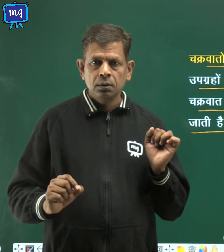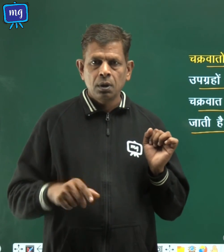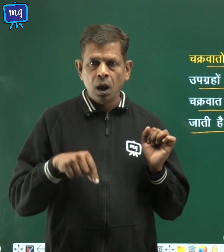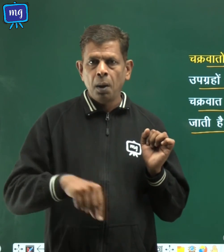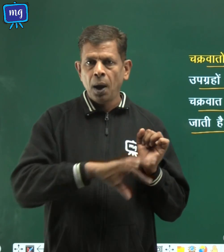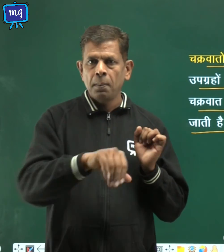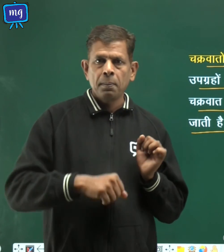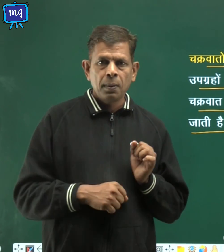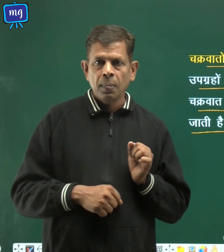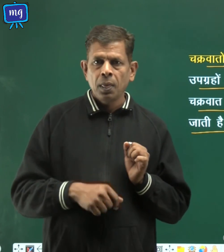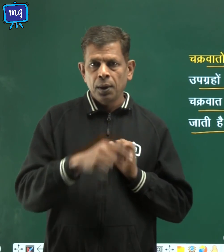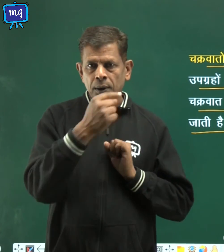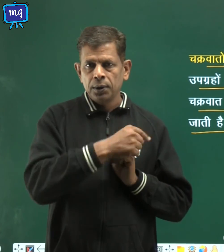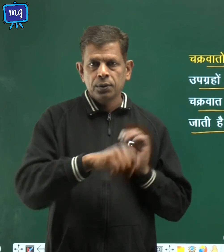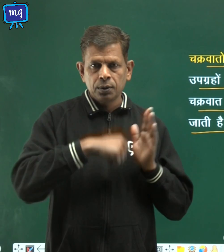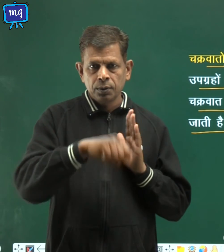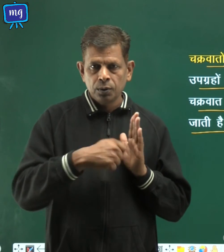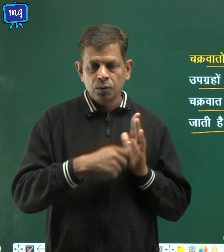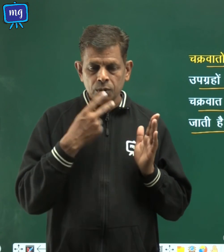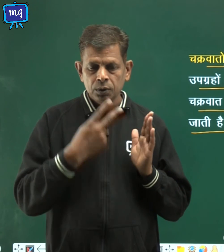अब आप इस वीडियो को देखना,